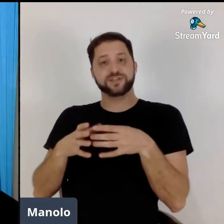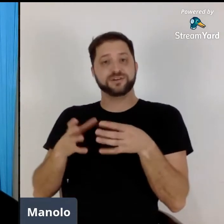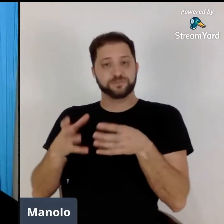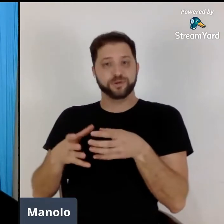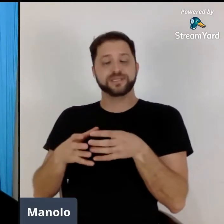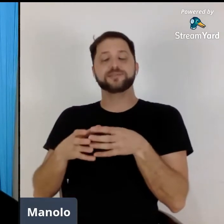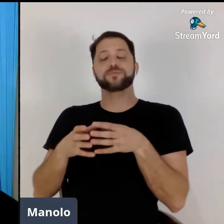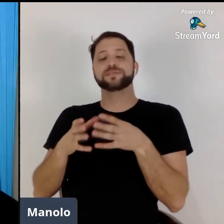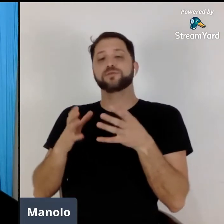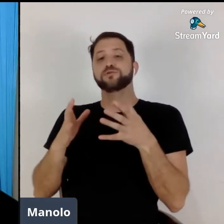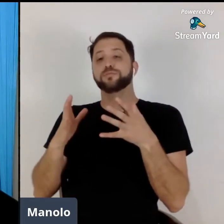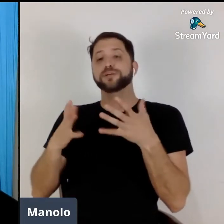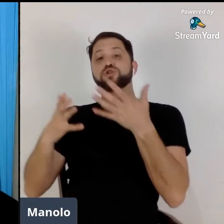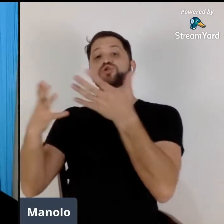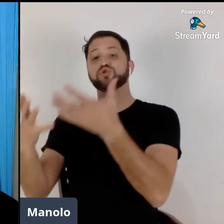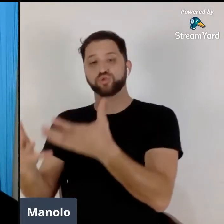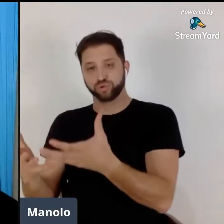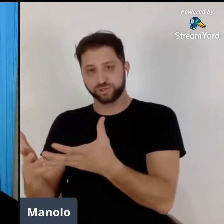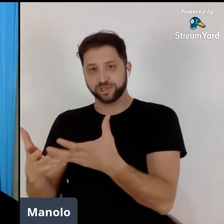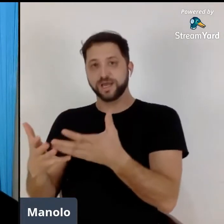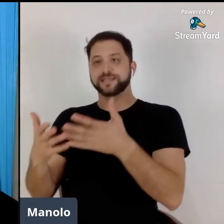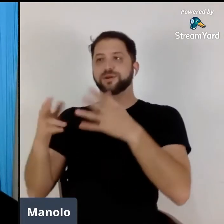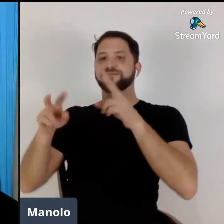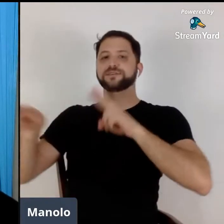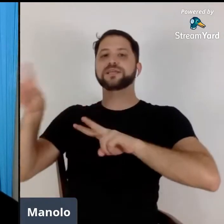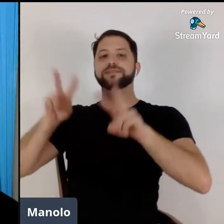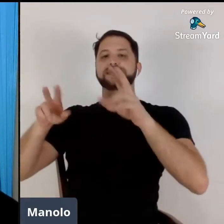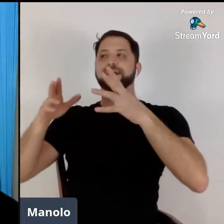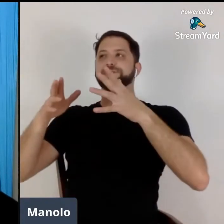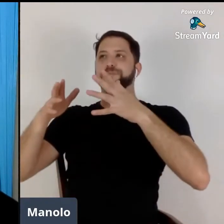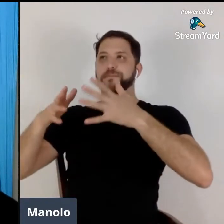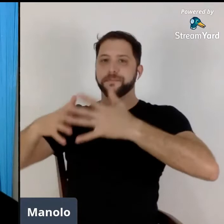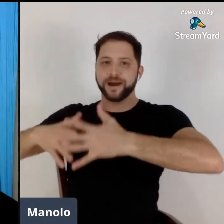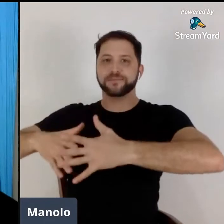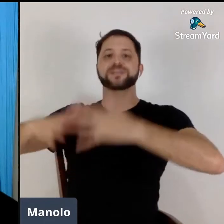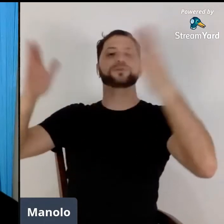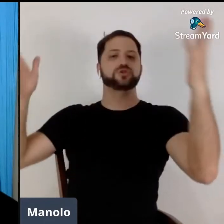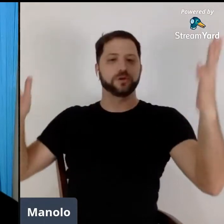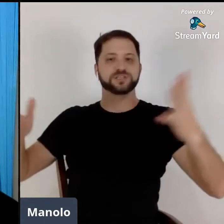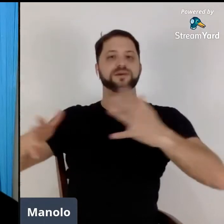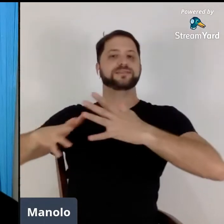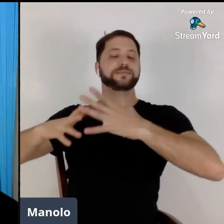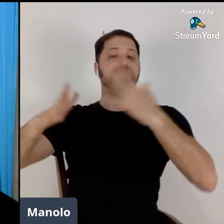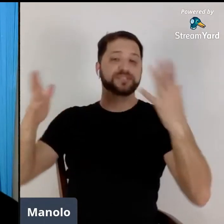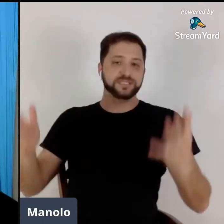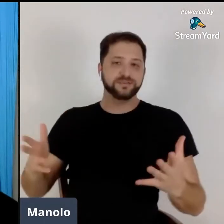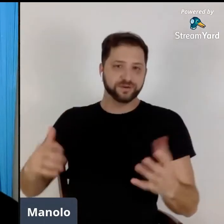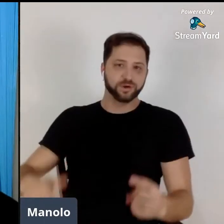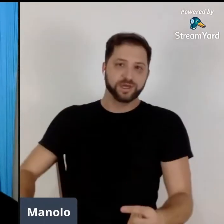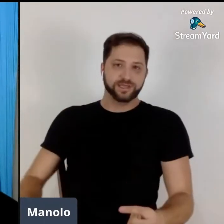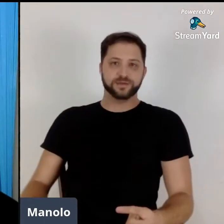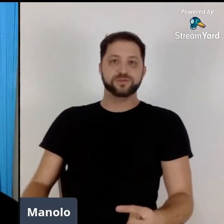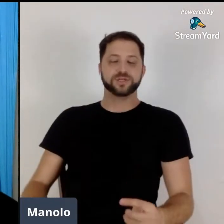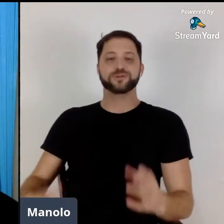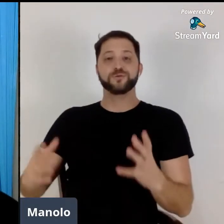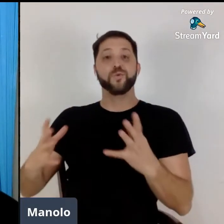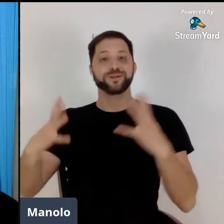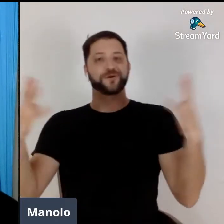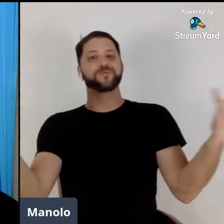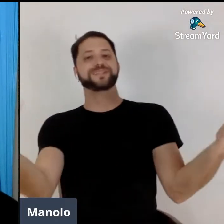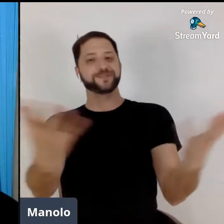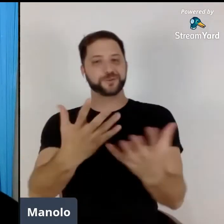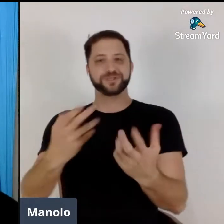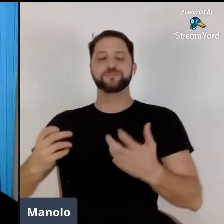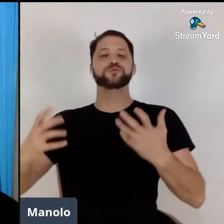esse presidente, a esposa dele, estão pensando muito mais nos surdos. Estão levando a língua de sinais para mais pessoas, mais está mais visível. Então, isso está